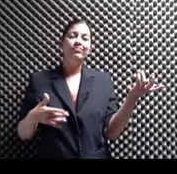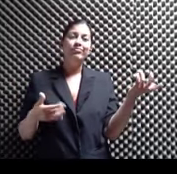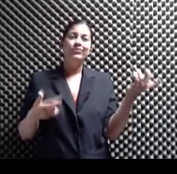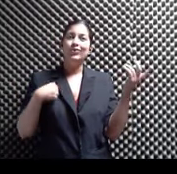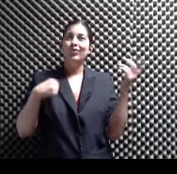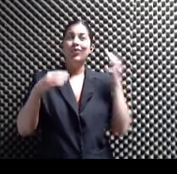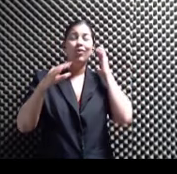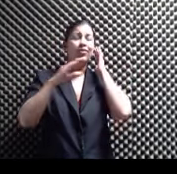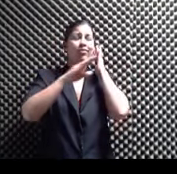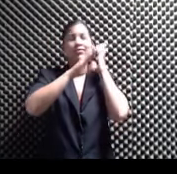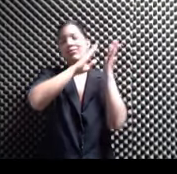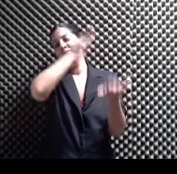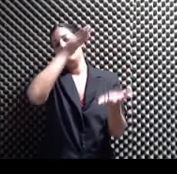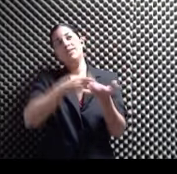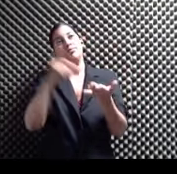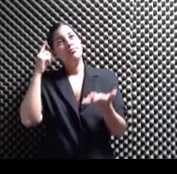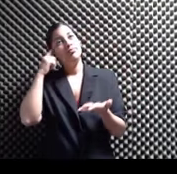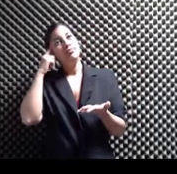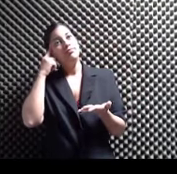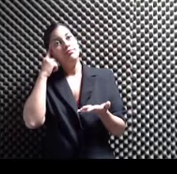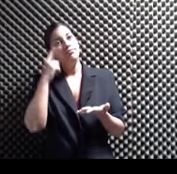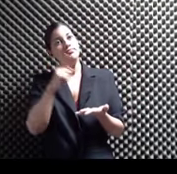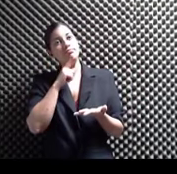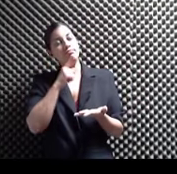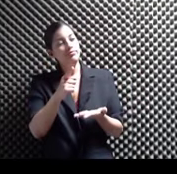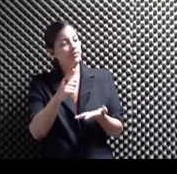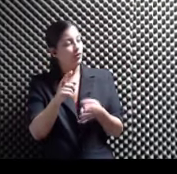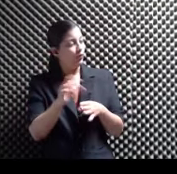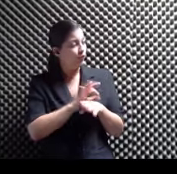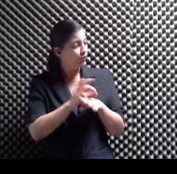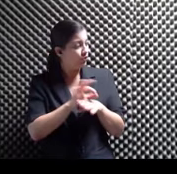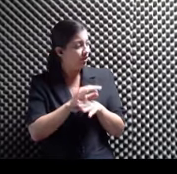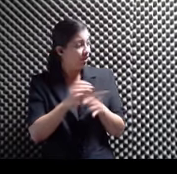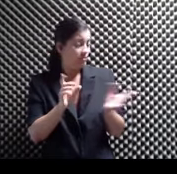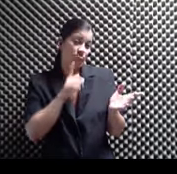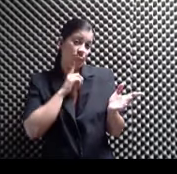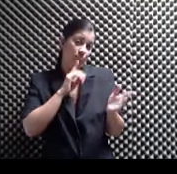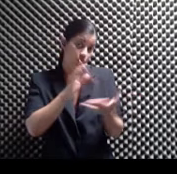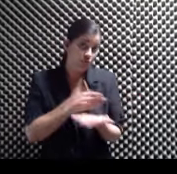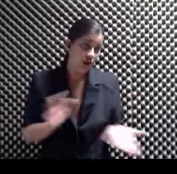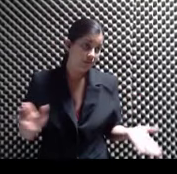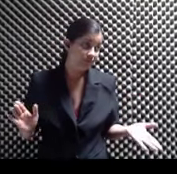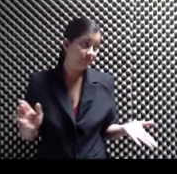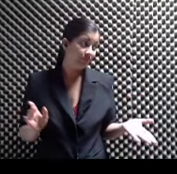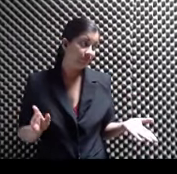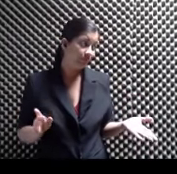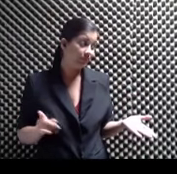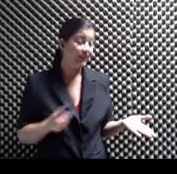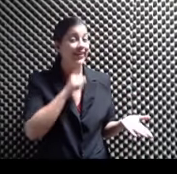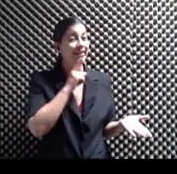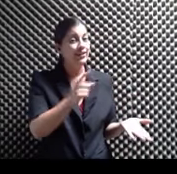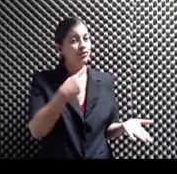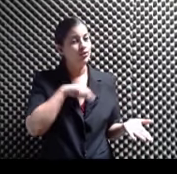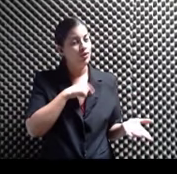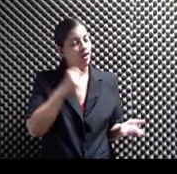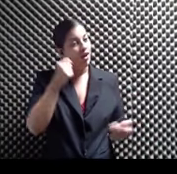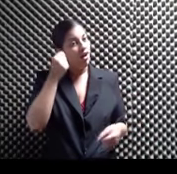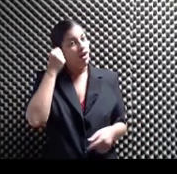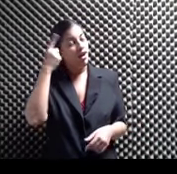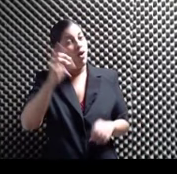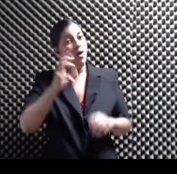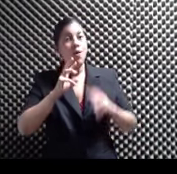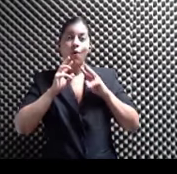yo me imaginaría que funcionarían como música. Okay. Y pues entonces eso nos abre a nosotros, ¿verdad?, la